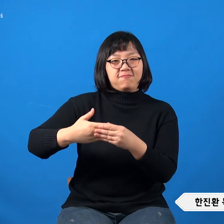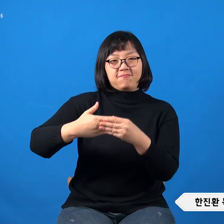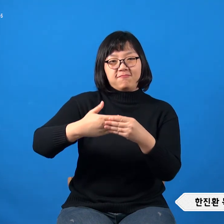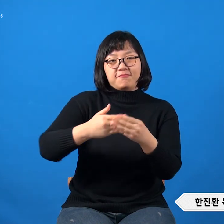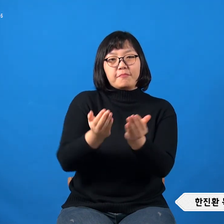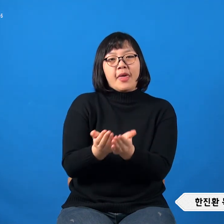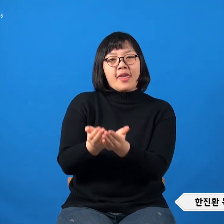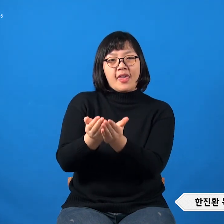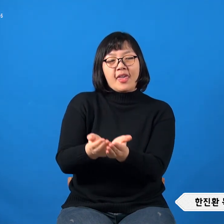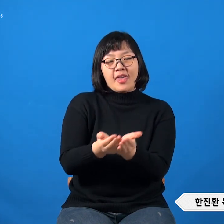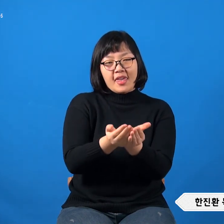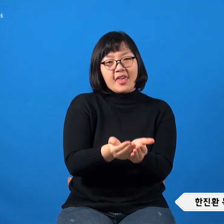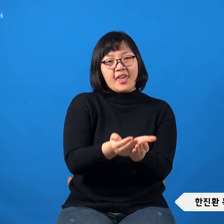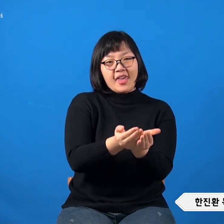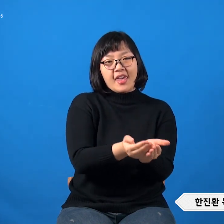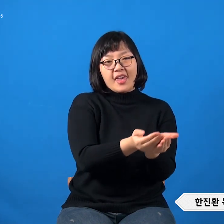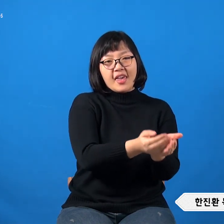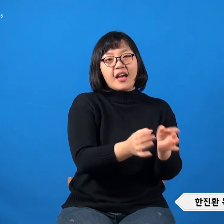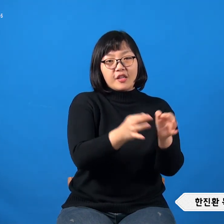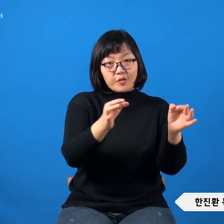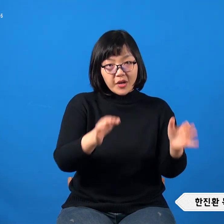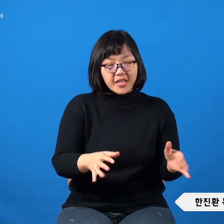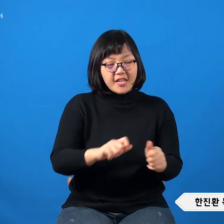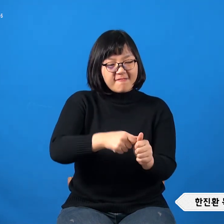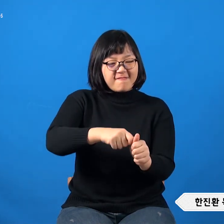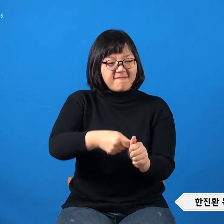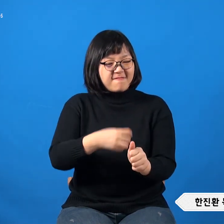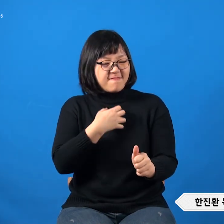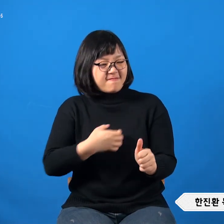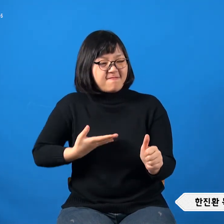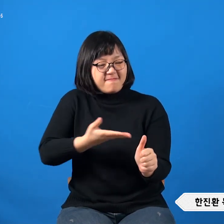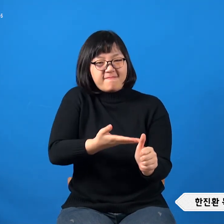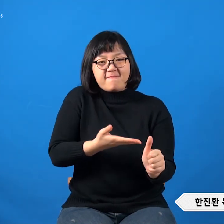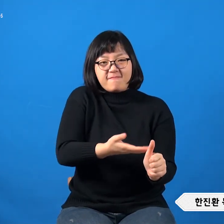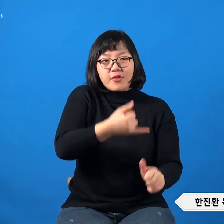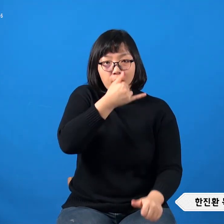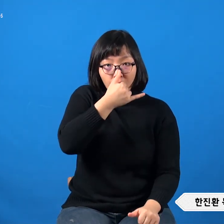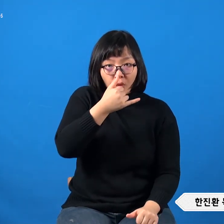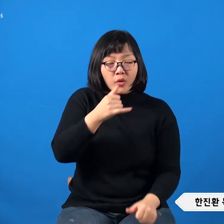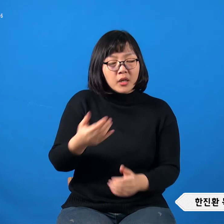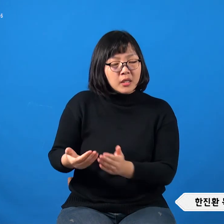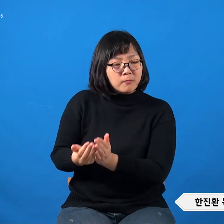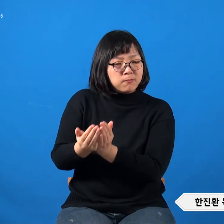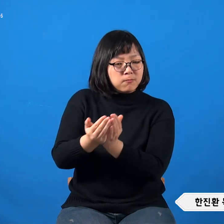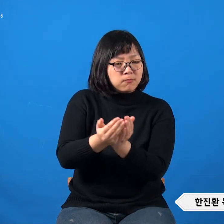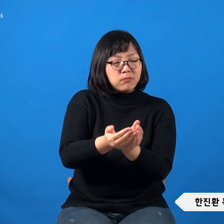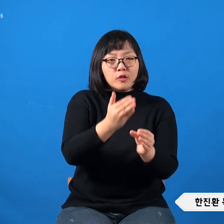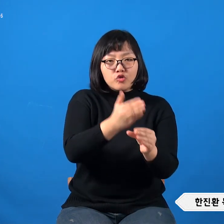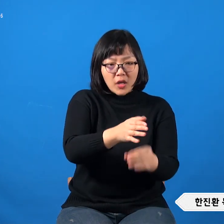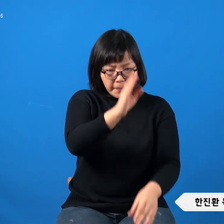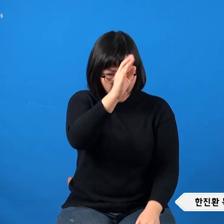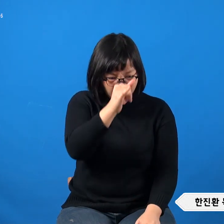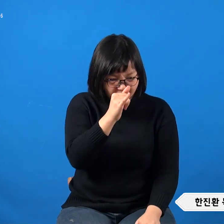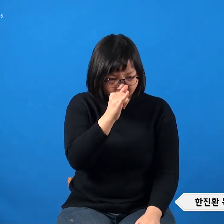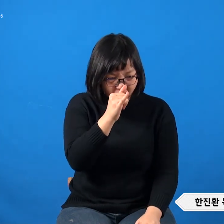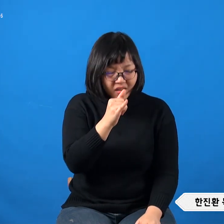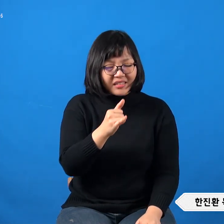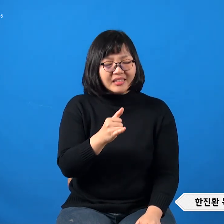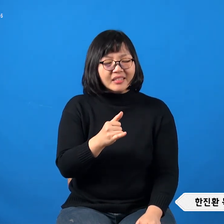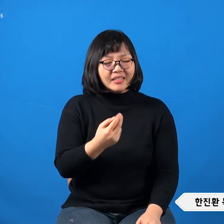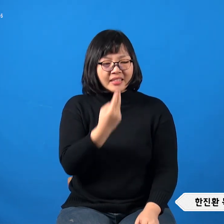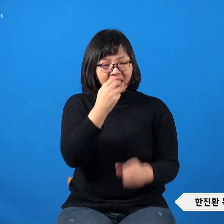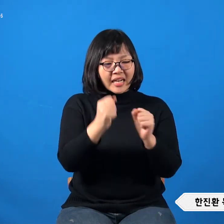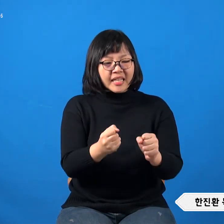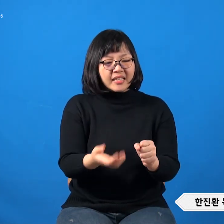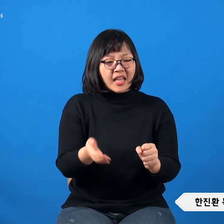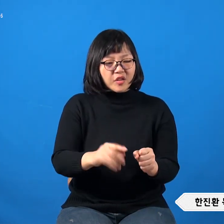노예들을 학대를 하고 노예가 병이 들면 바다에 던져버리는 것을 서슴지 않고 했습니다. 정말 인간의